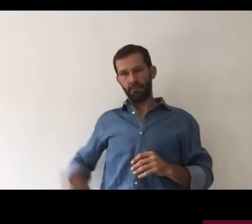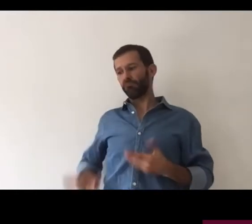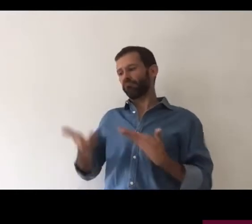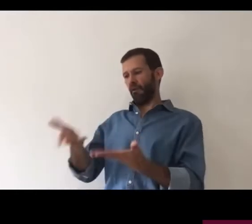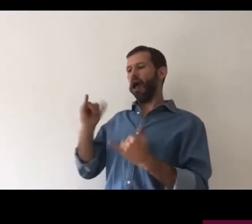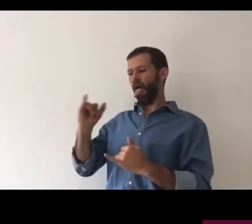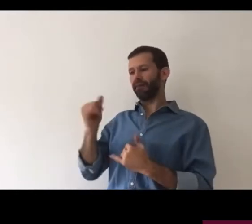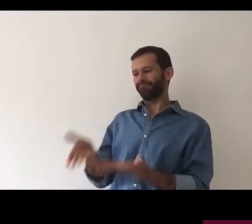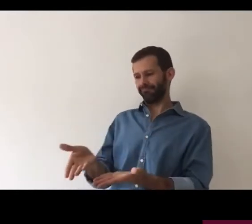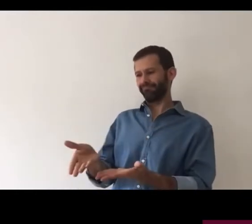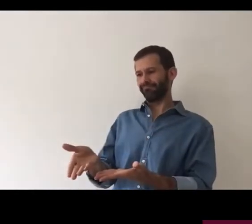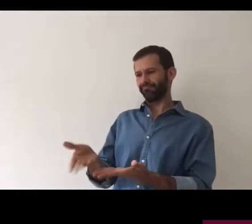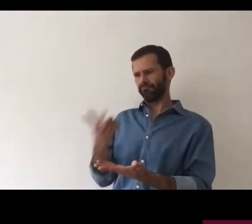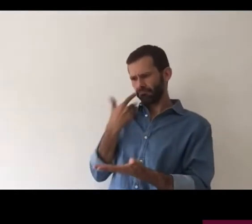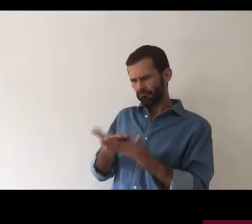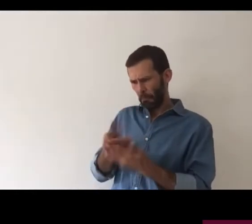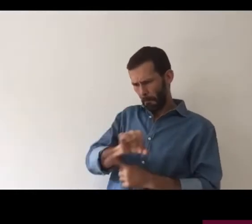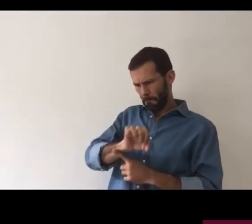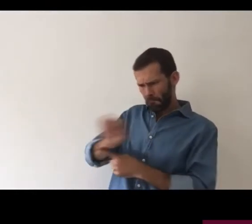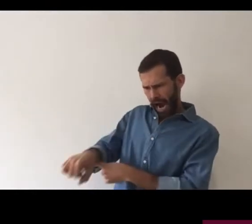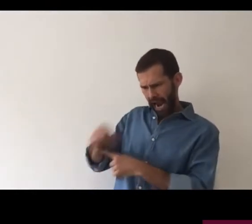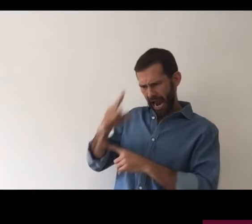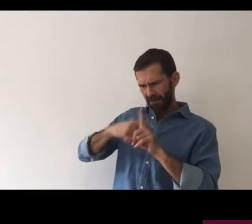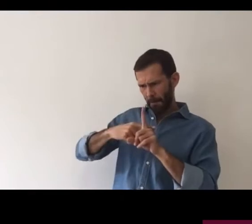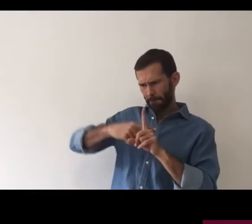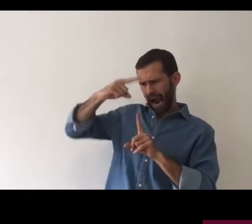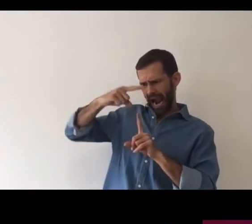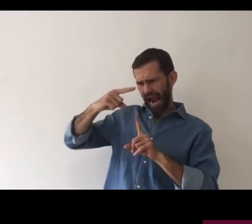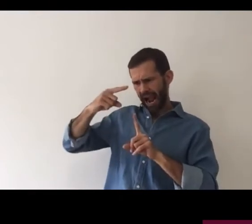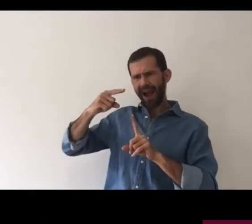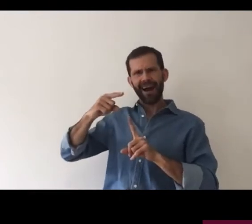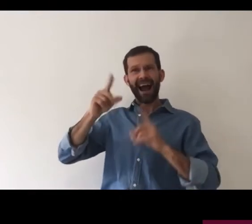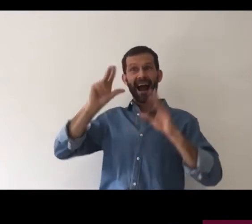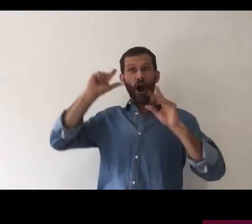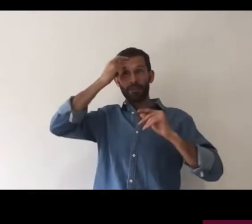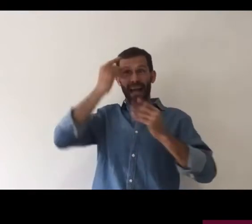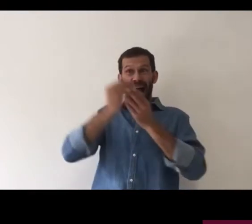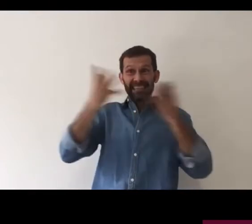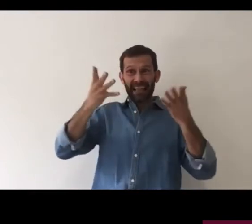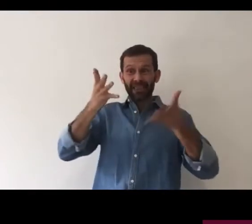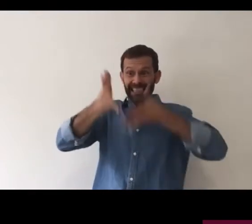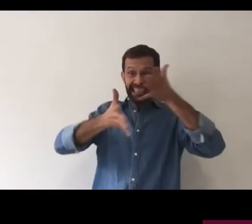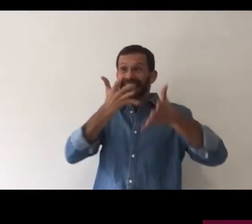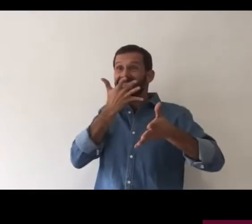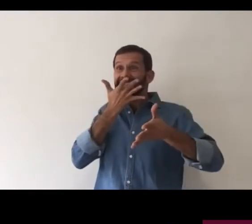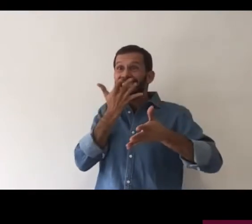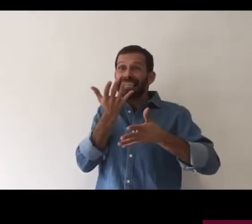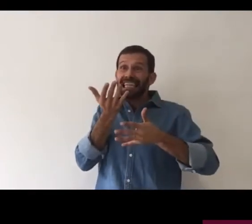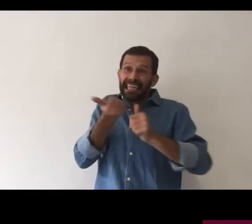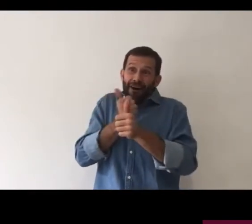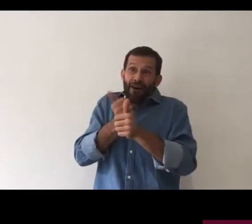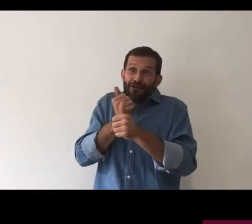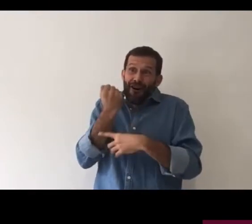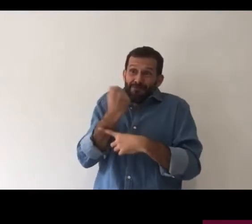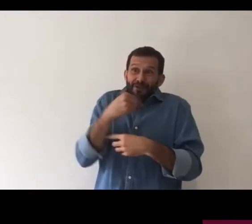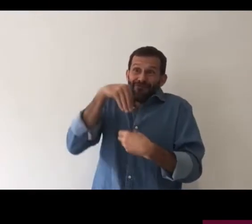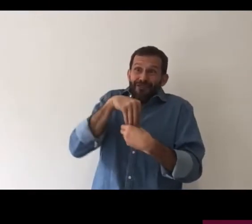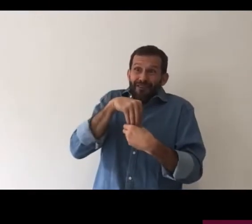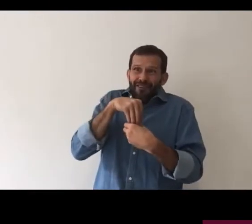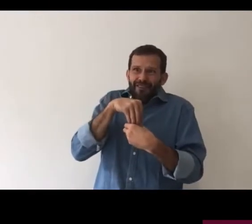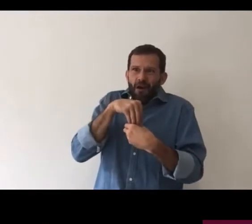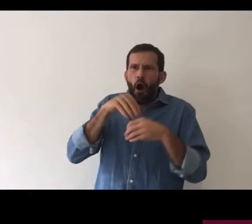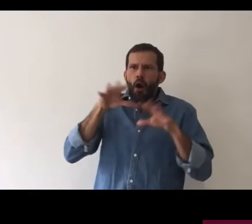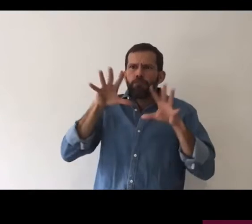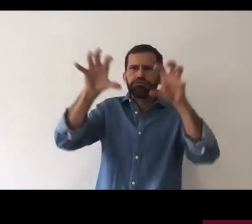Lo que viene a decir este resultado es que efectivamente hay un enriquecimiento por la adición del gesto, pero solo en